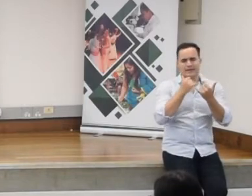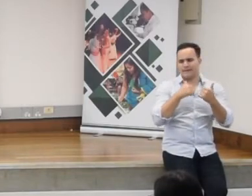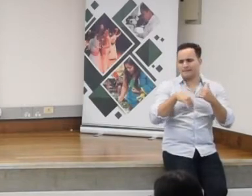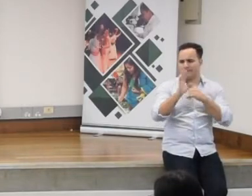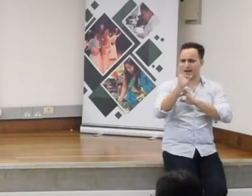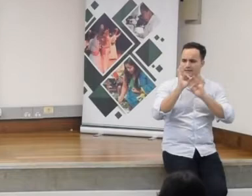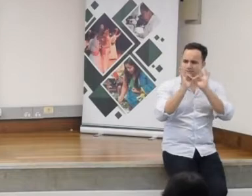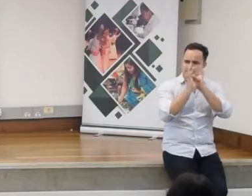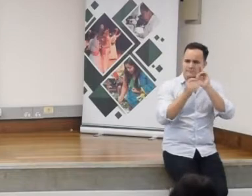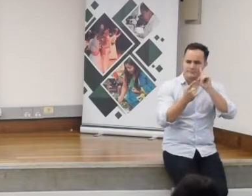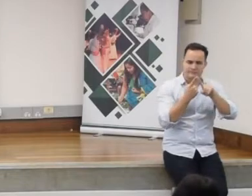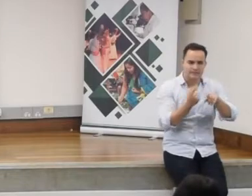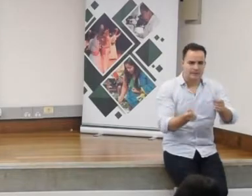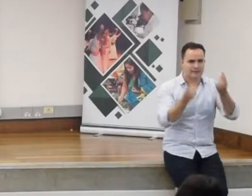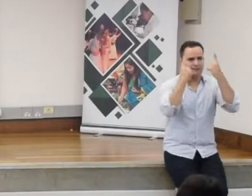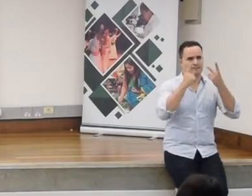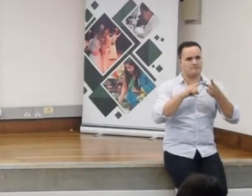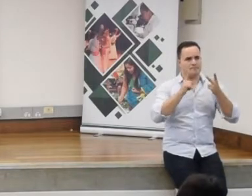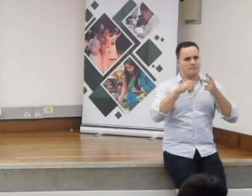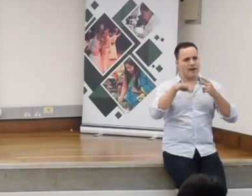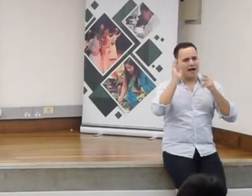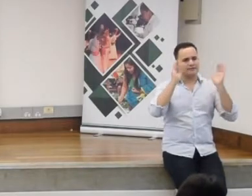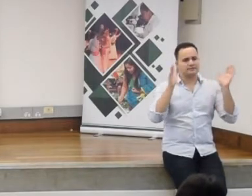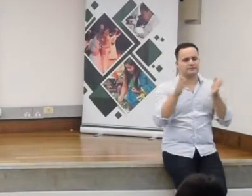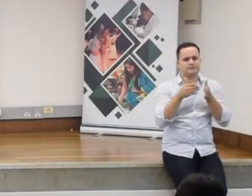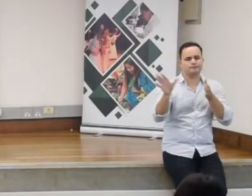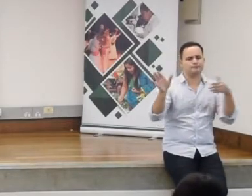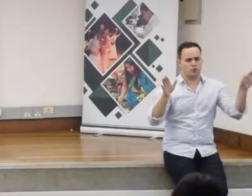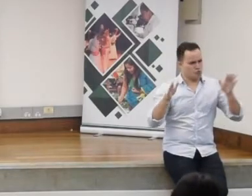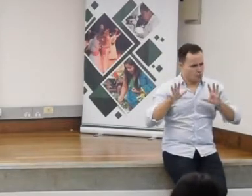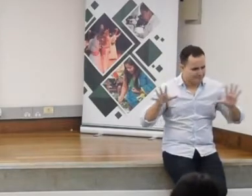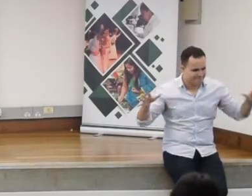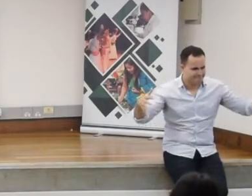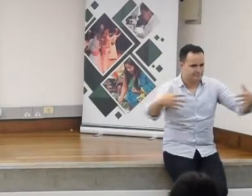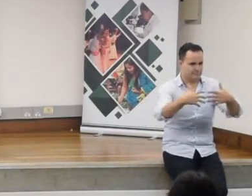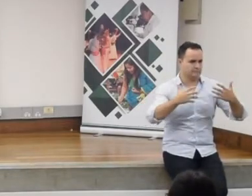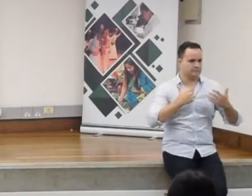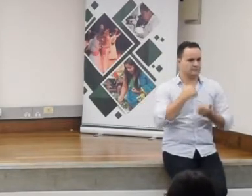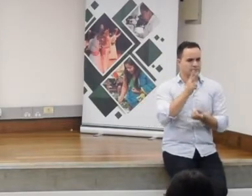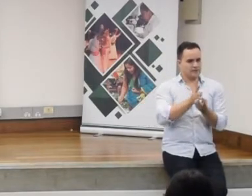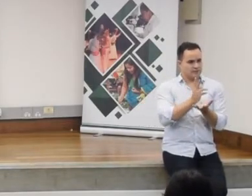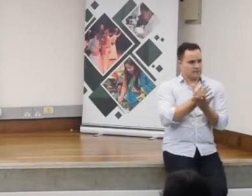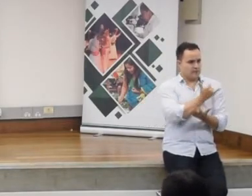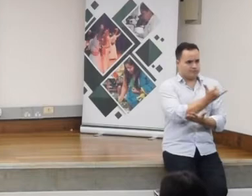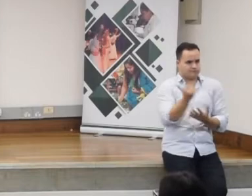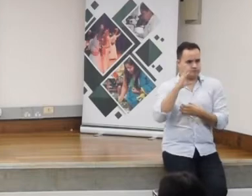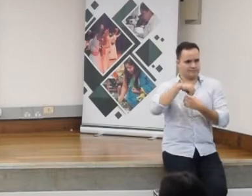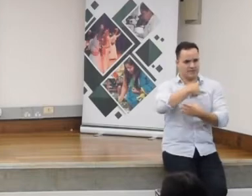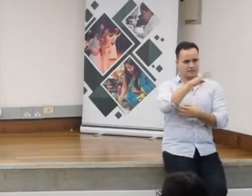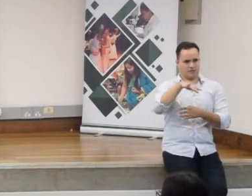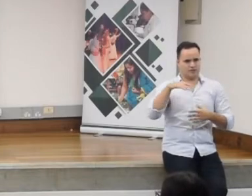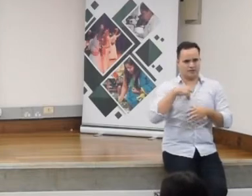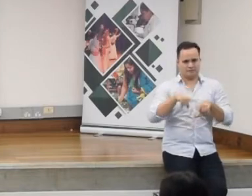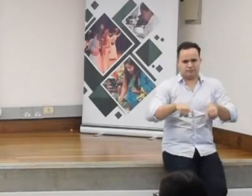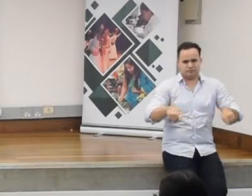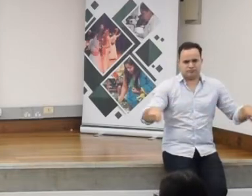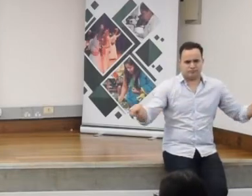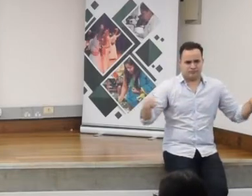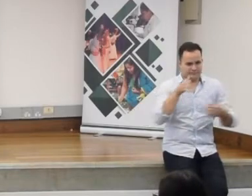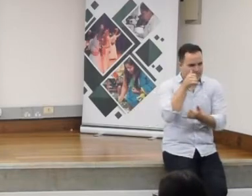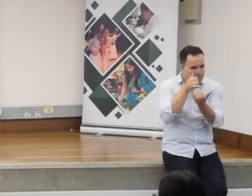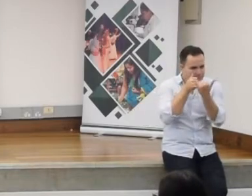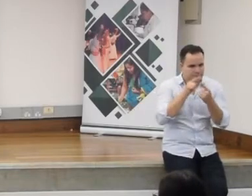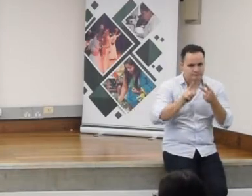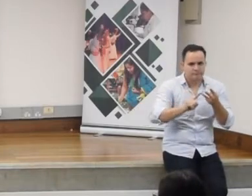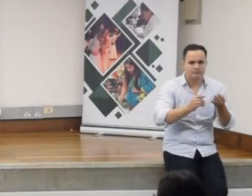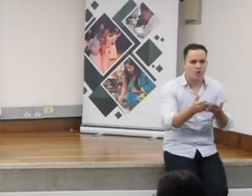comprensiva y abarcante, pues reconociendo la diversidad epistémica que justamente cohabita en la Universidad de Antioquia, o crear una red